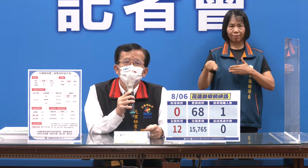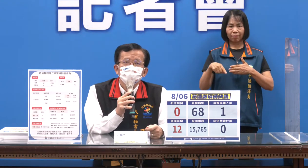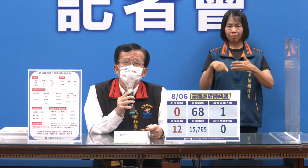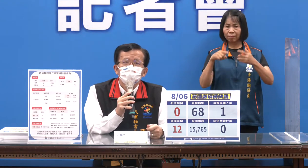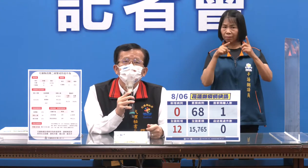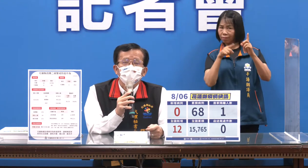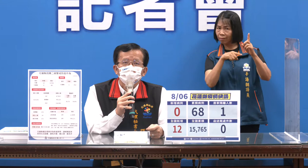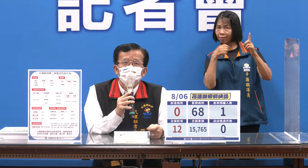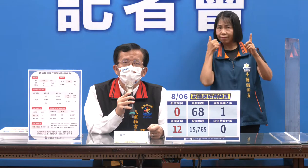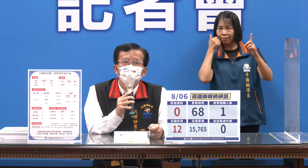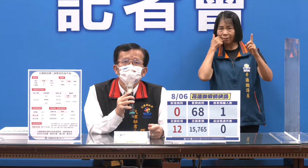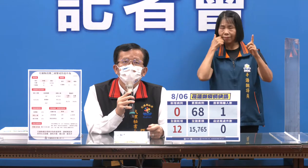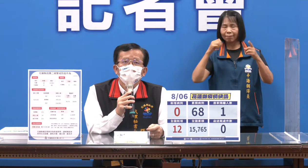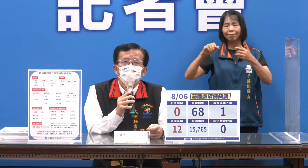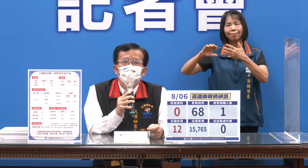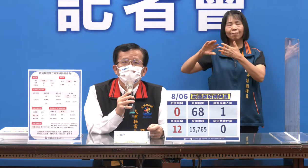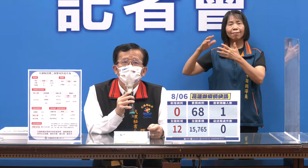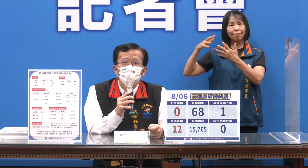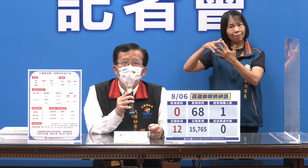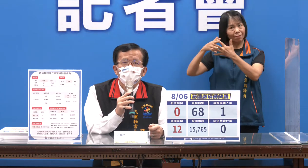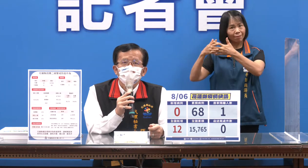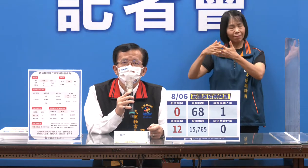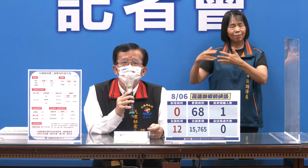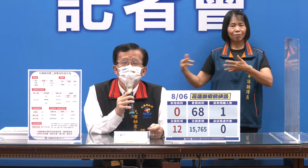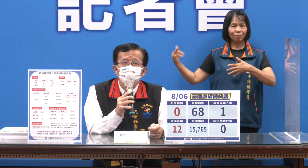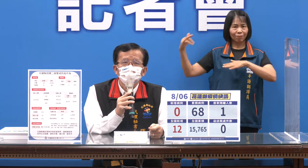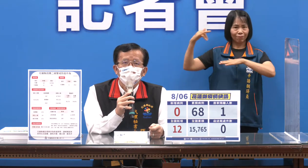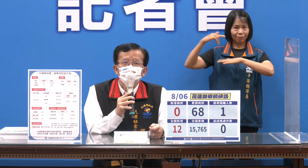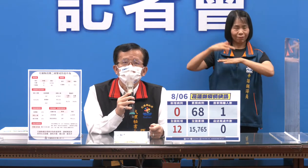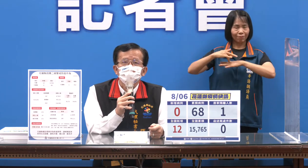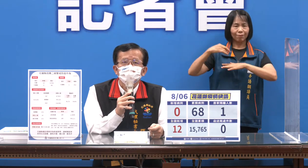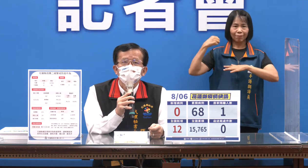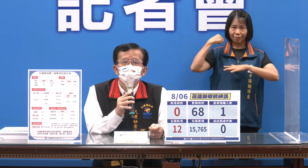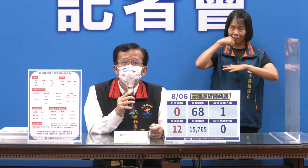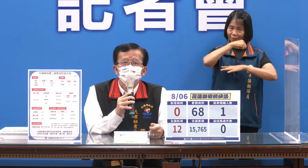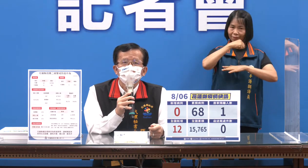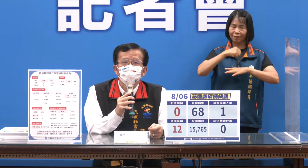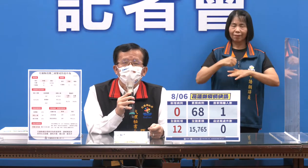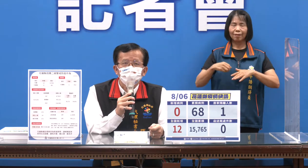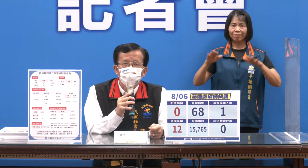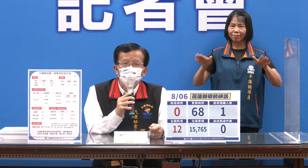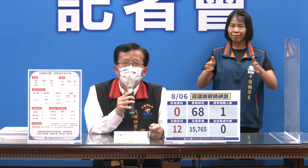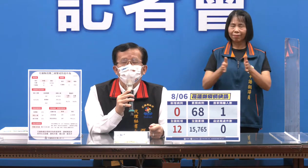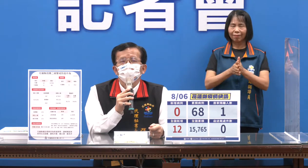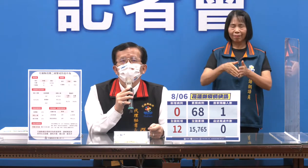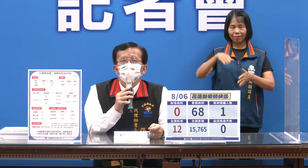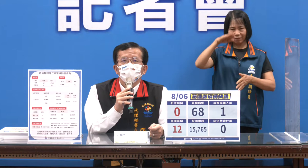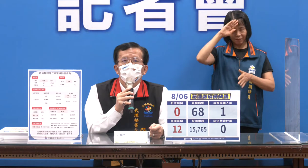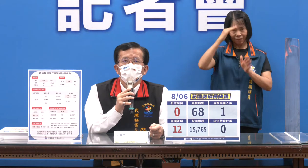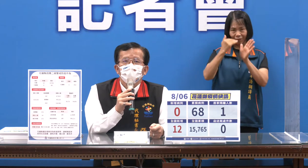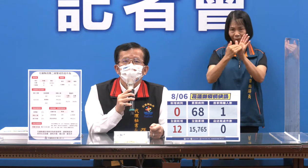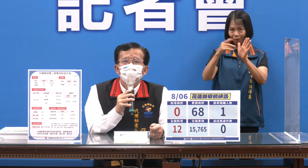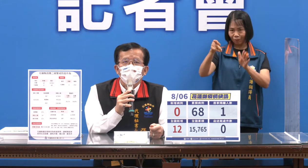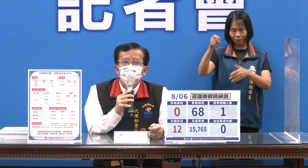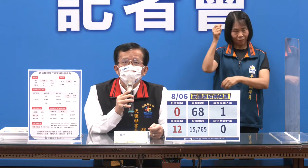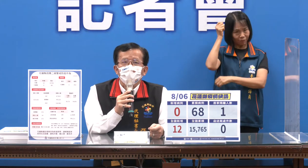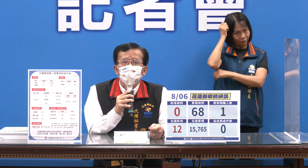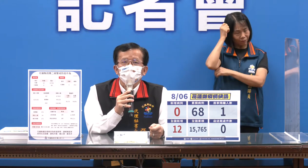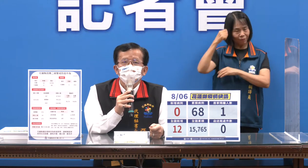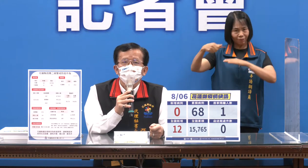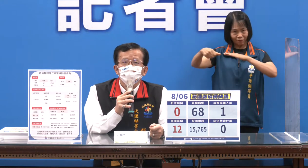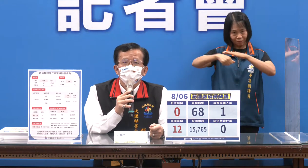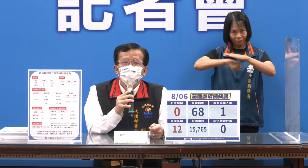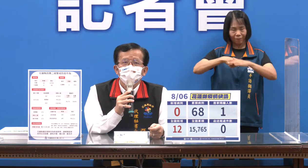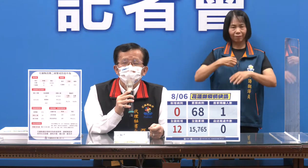是从美国回来，一回国直接住进防疫旅馆，那么防疫旅